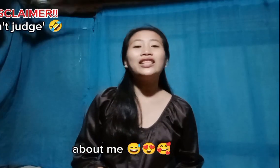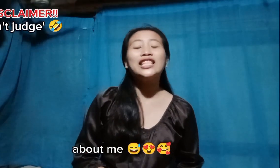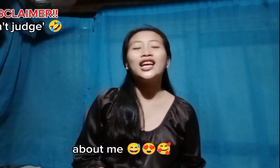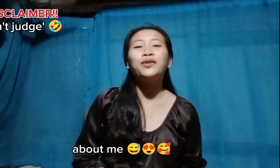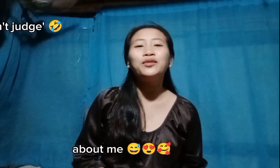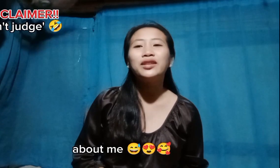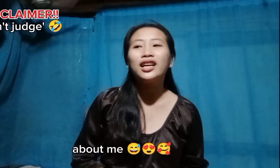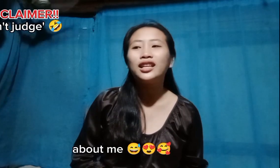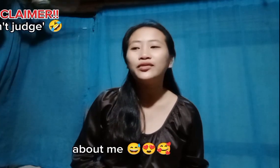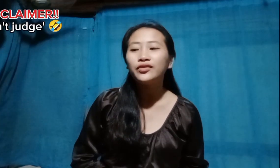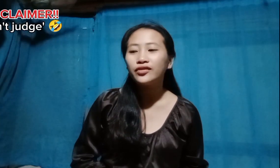Best thing about me, and